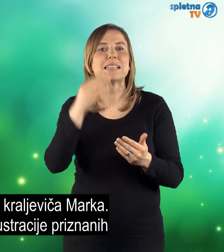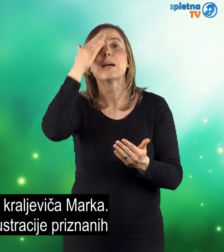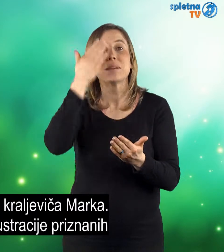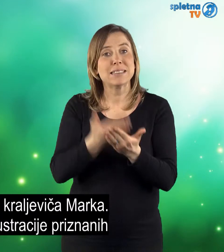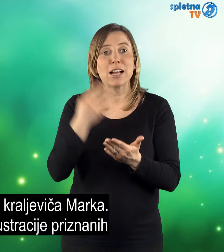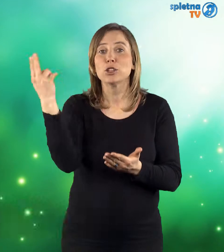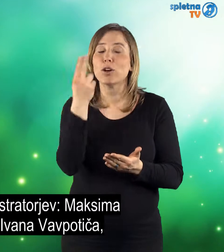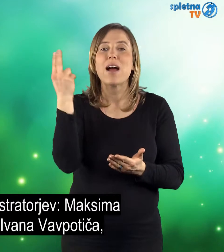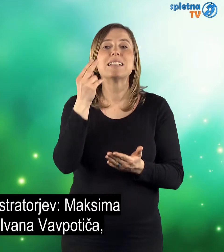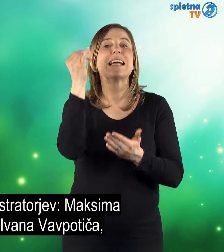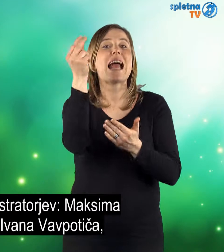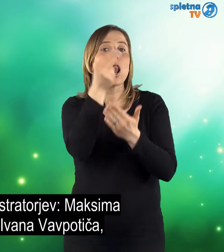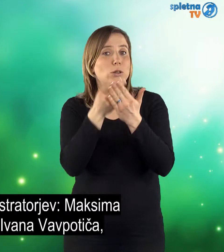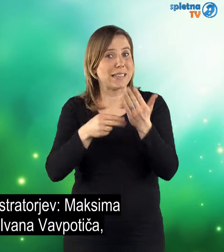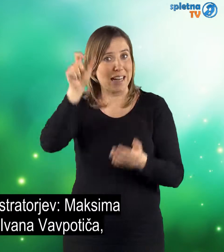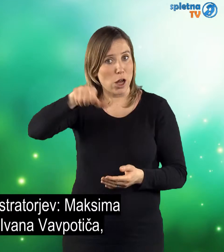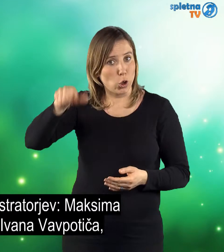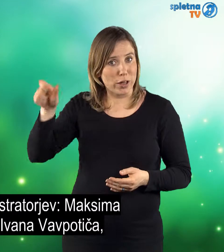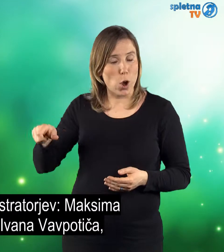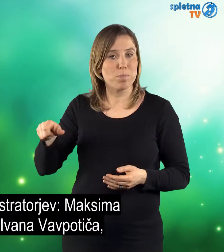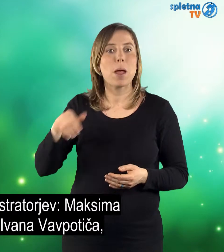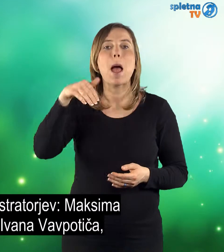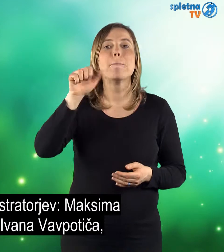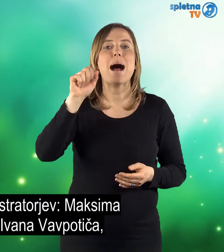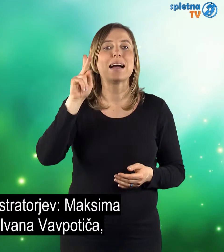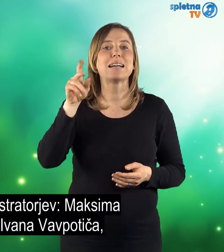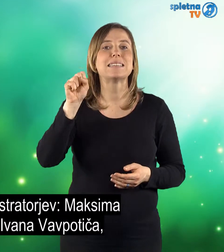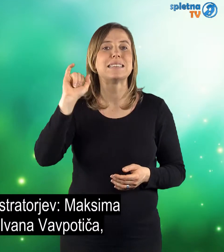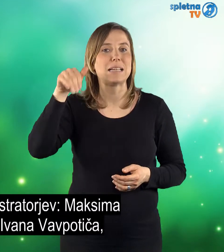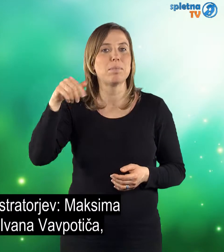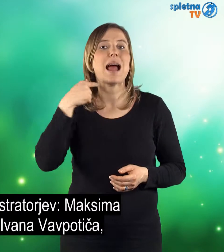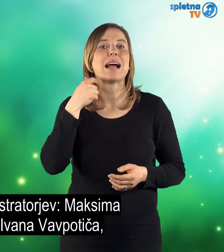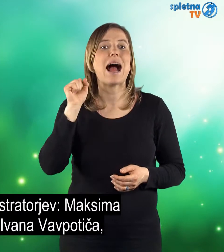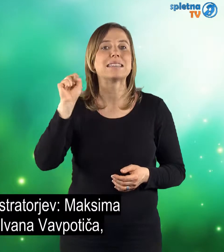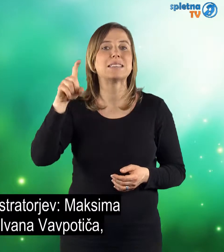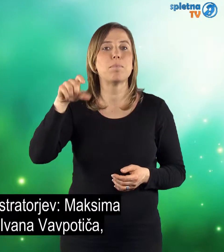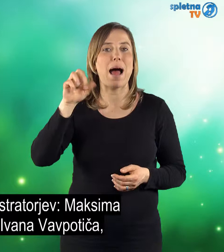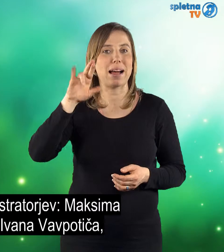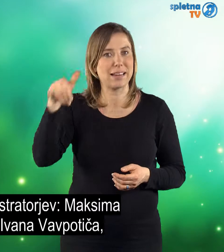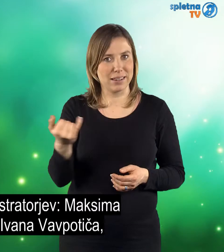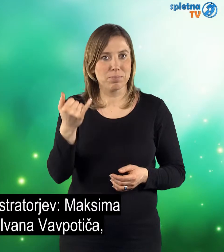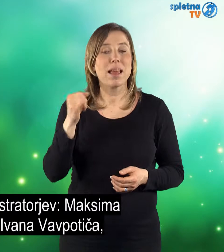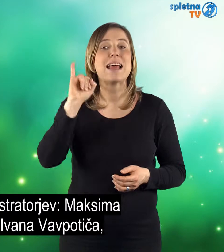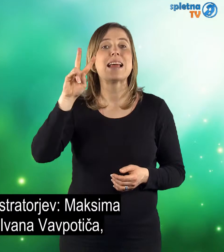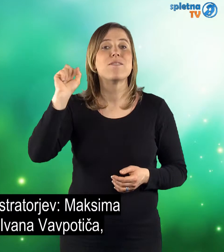Maksima Gasparija, Ivana Vavpotiča, Gvida Birola, Ane Razpotnik Donati in Suzi